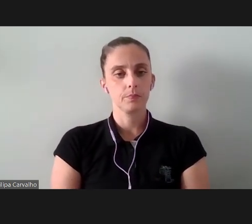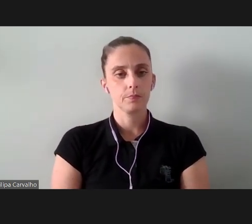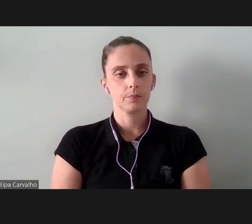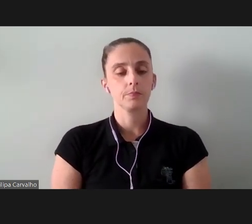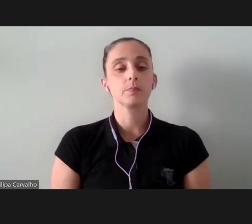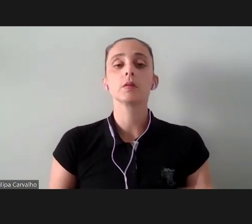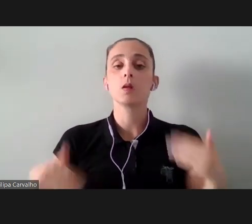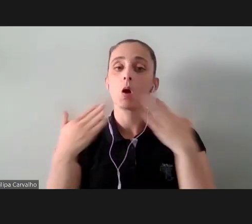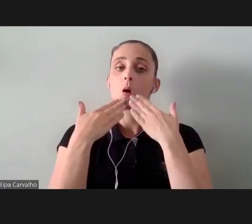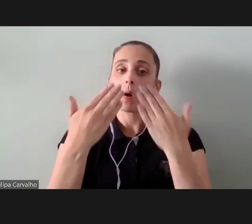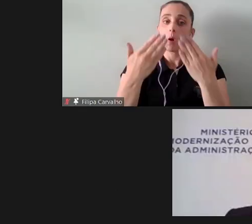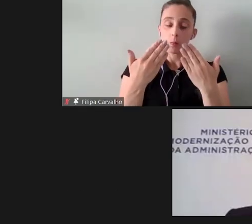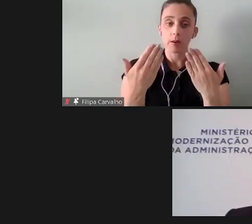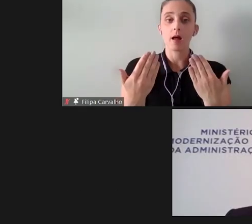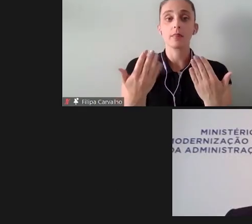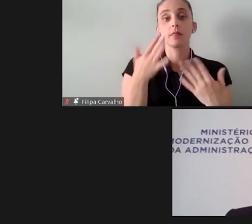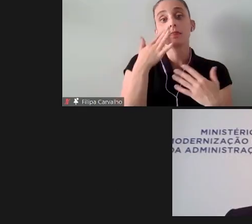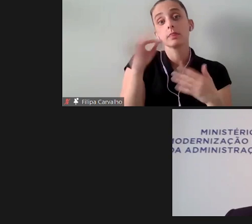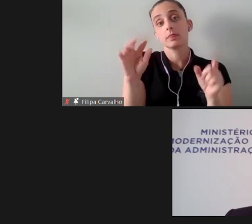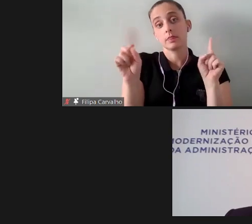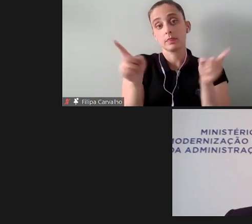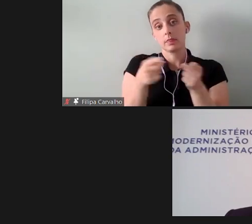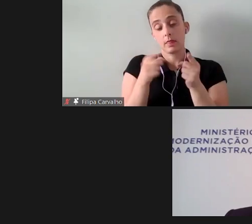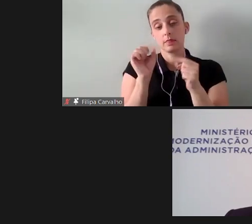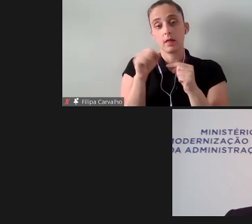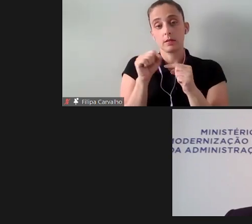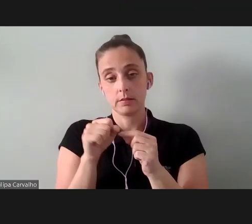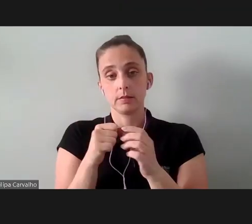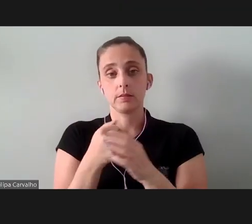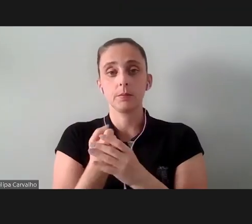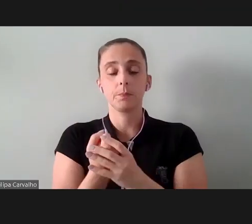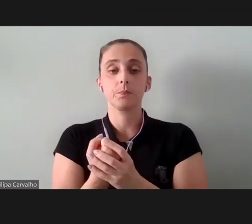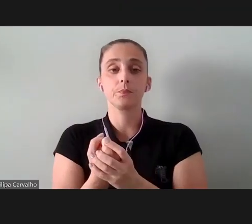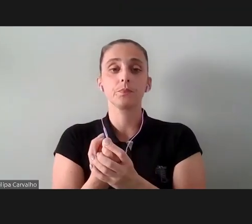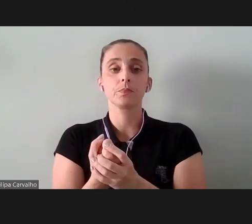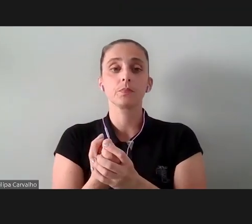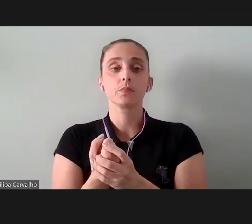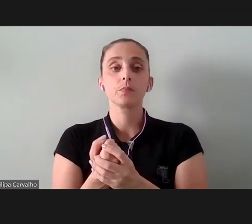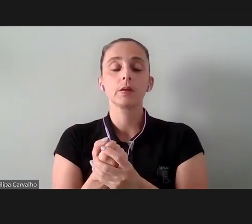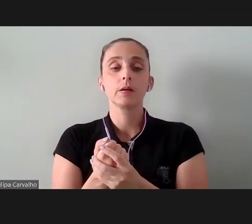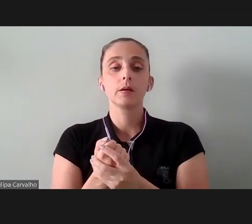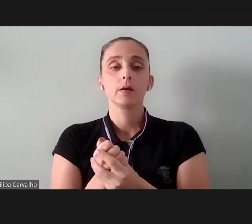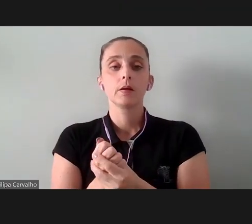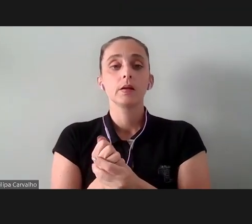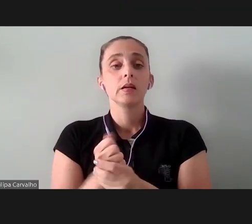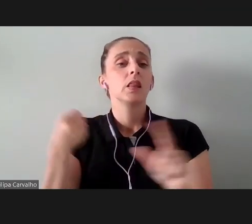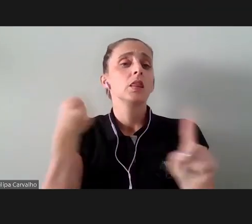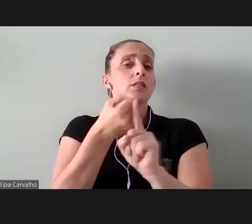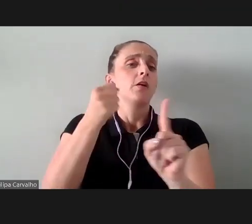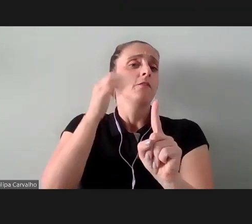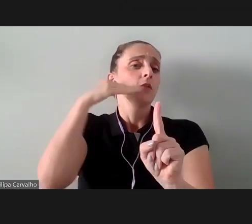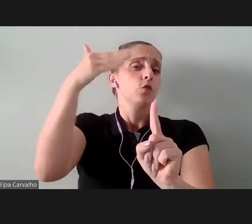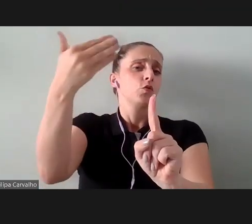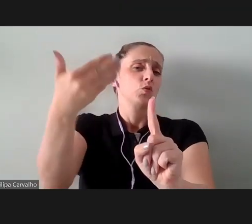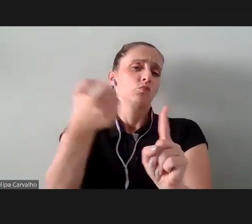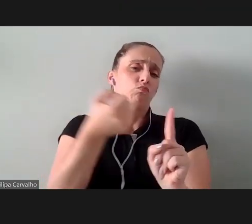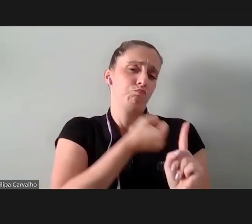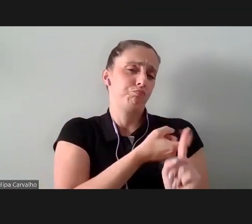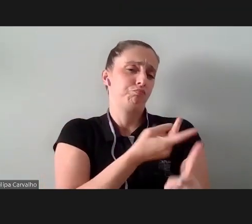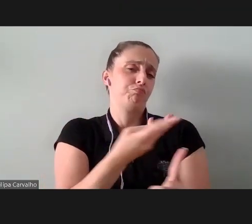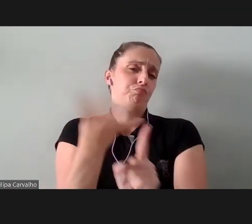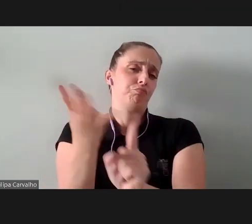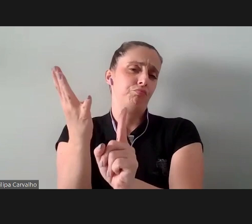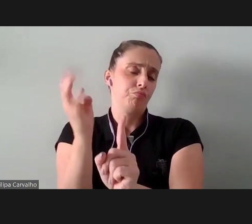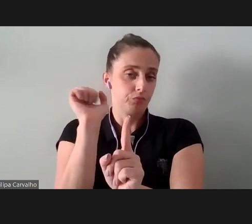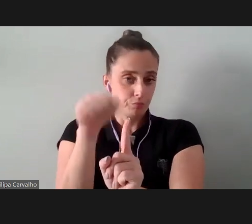Obrigado, Susana. Vamos tentar e vamos ver o que nos espera. Bem, os desafios hoje são vários, né? Os desafios